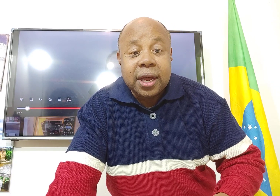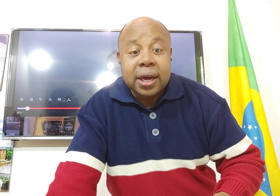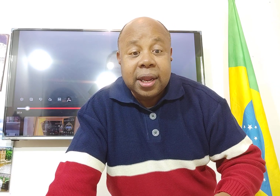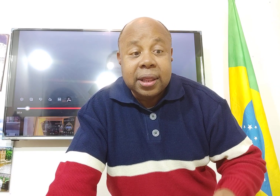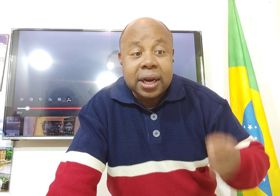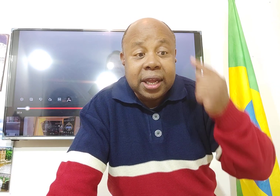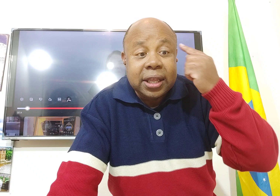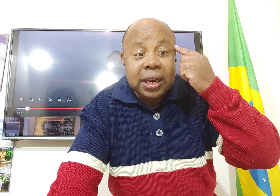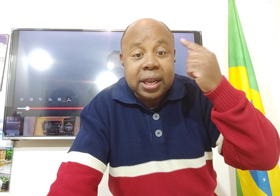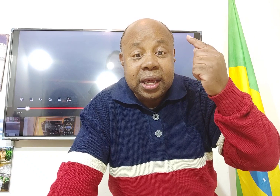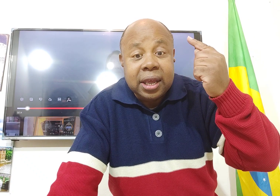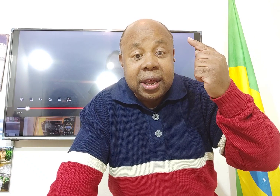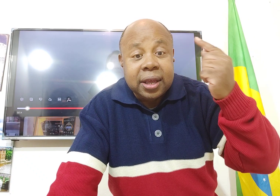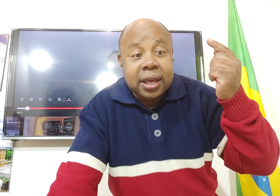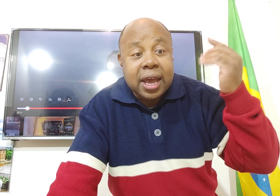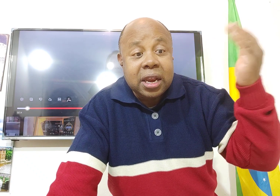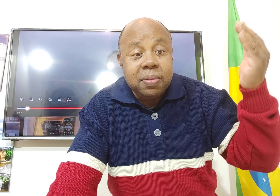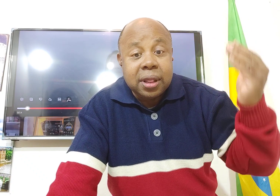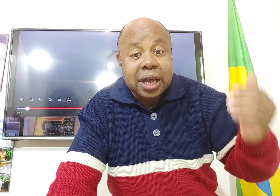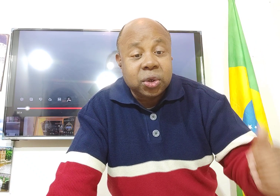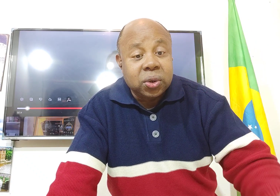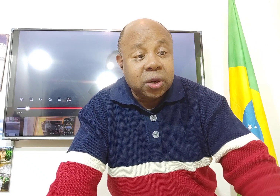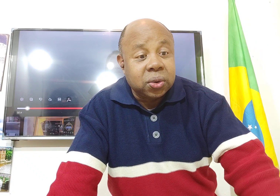daquela criança, ela ia entender o que é a inimizade com Deus.